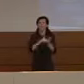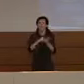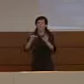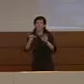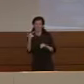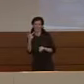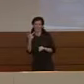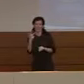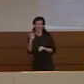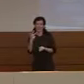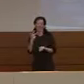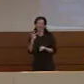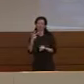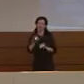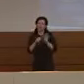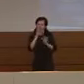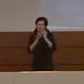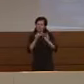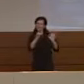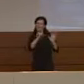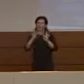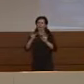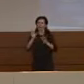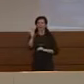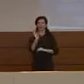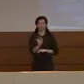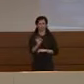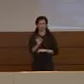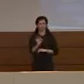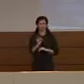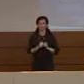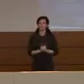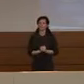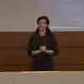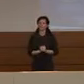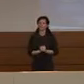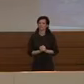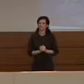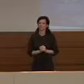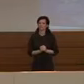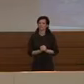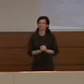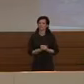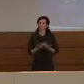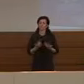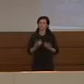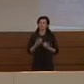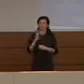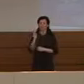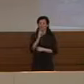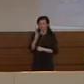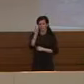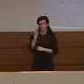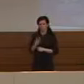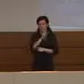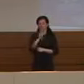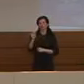pari al 69 per cento del totale oggi il numero dei deceduti e di